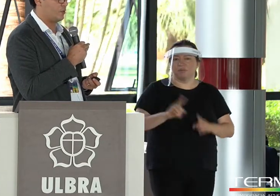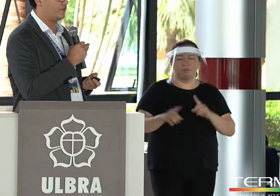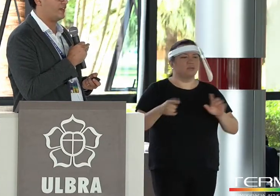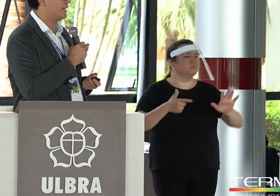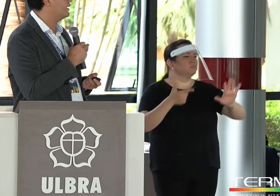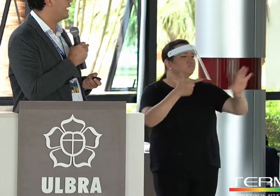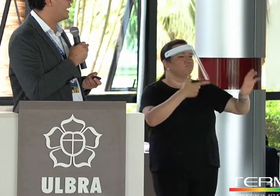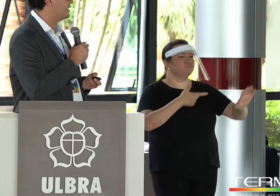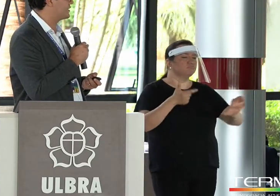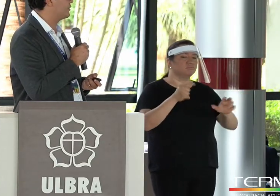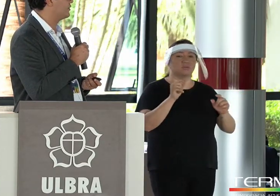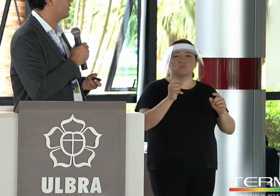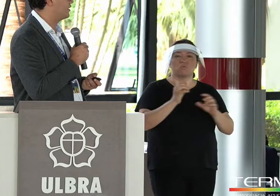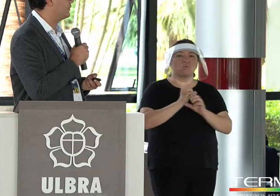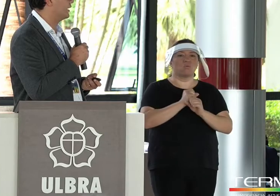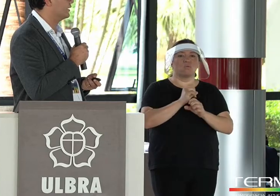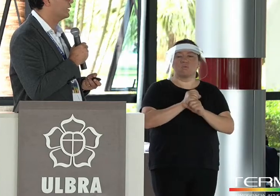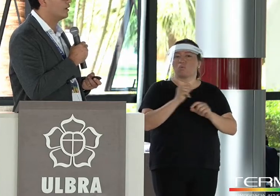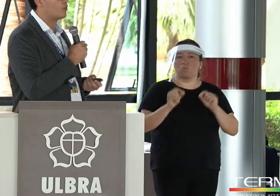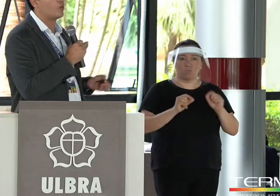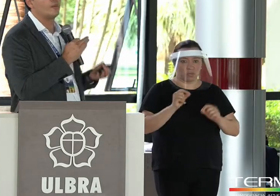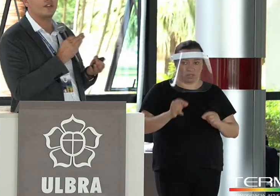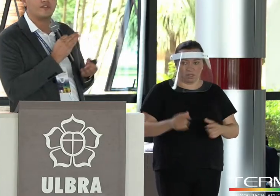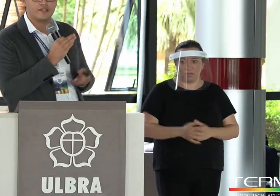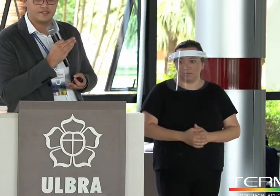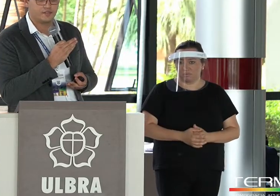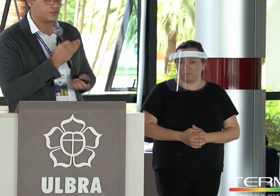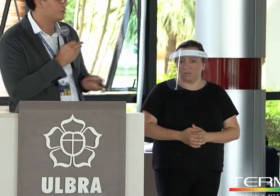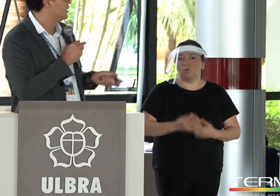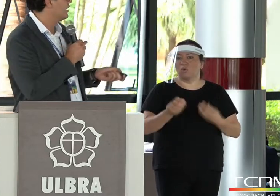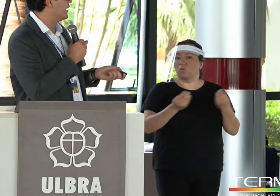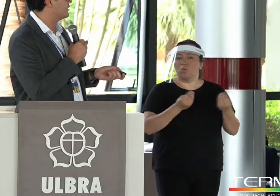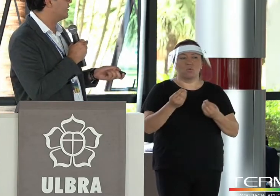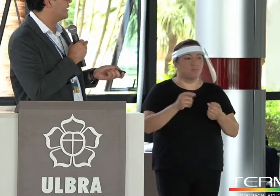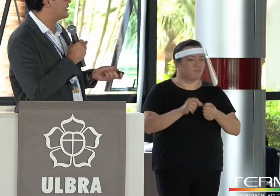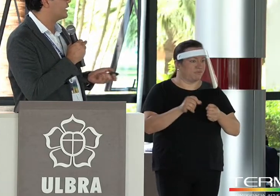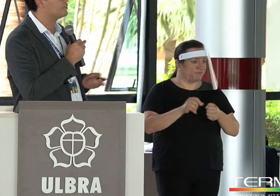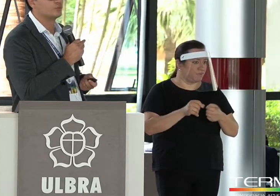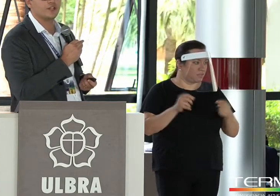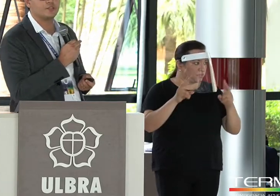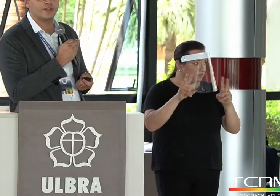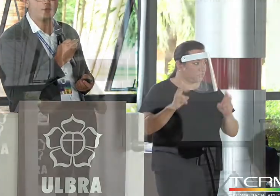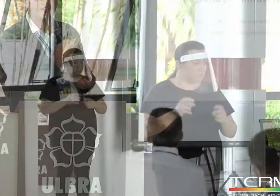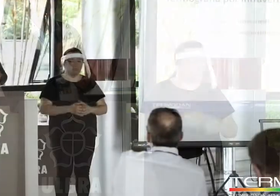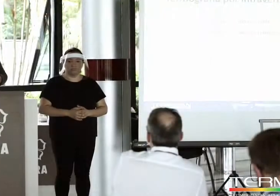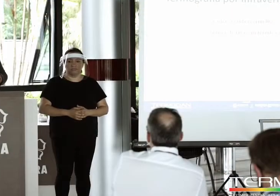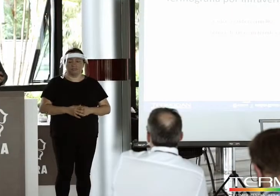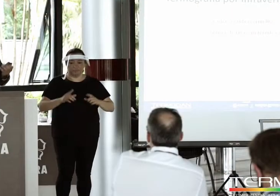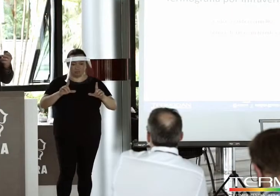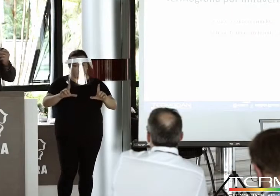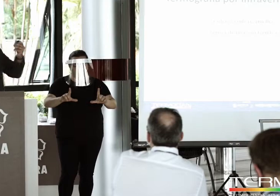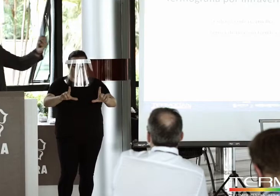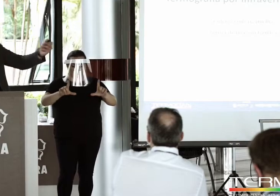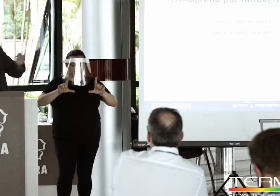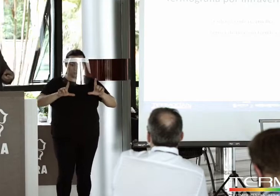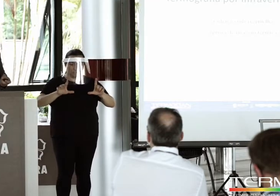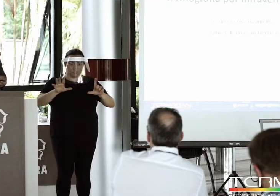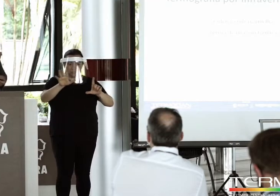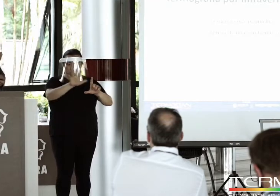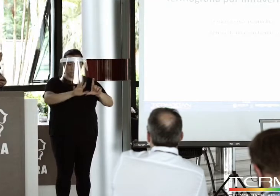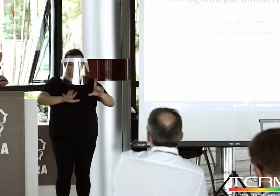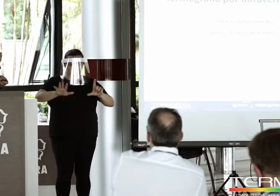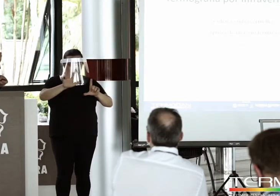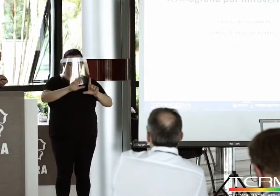mede? Como eu falei, a radiação infravermelha. Como ela faz isso? Através da captura de uma imagem térmica a uma